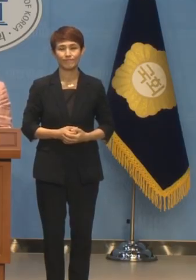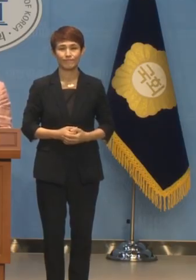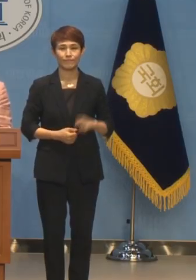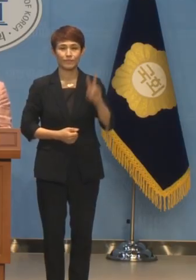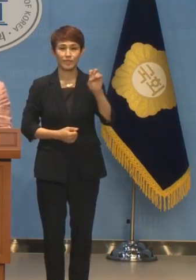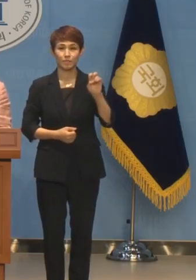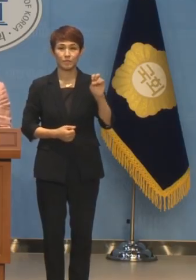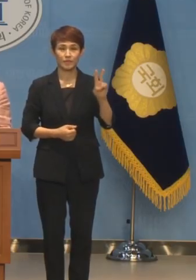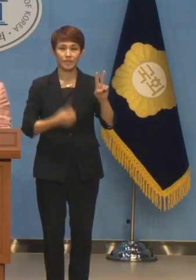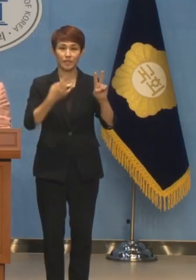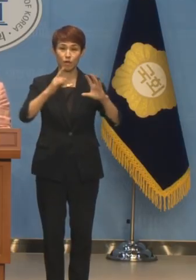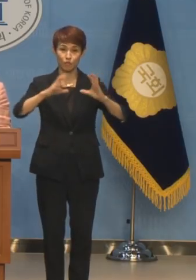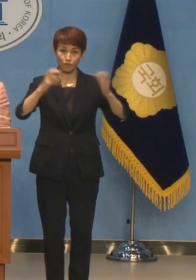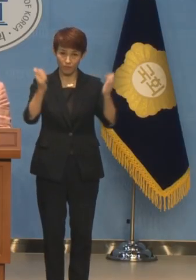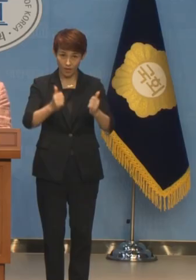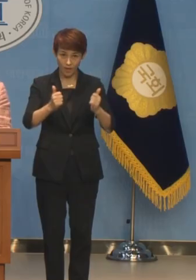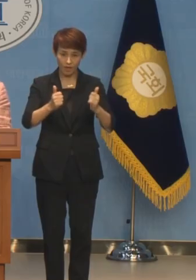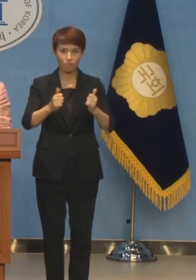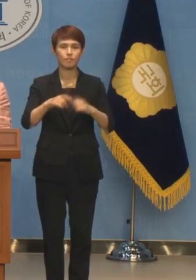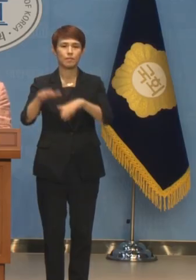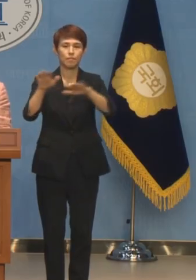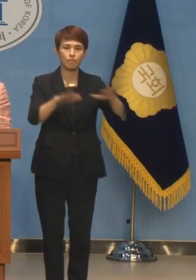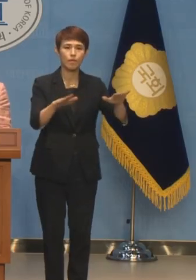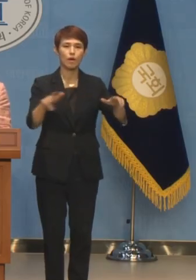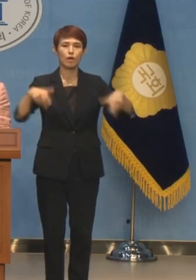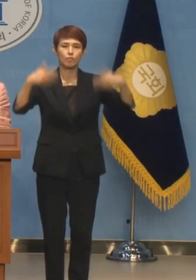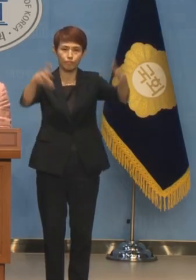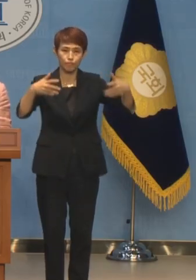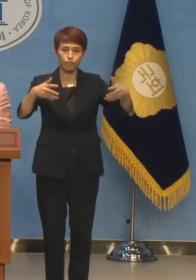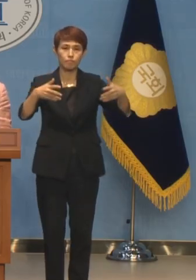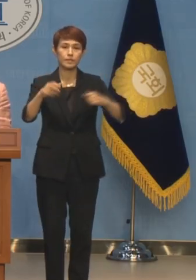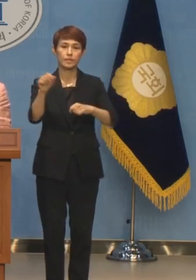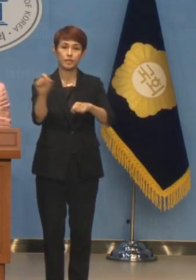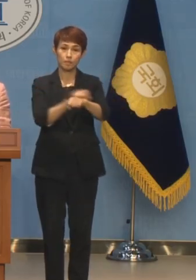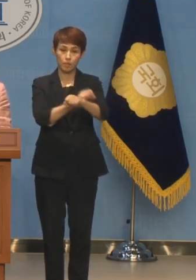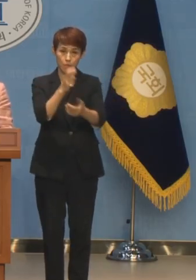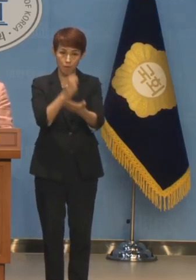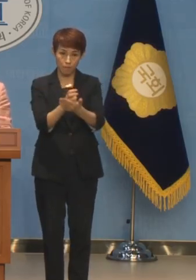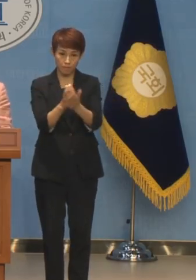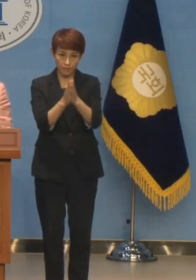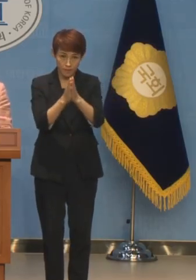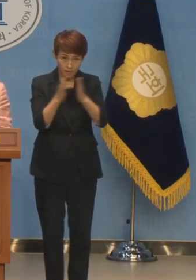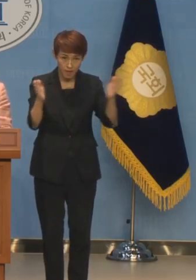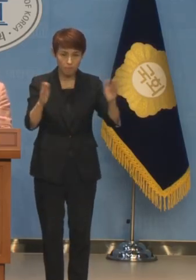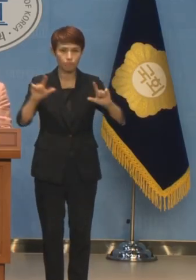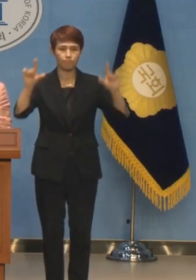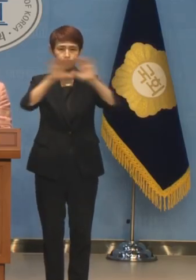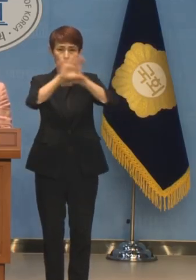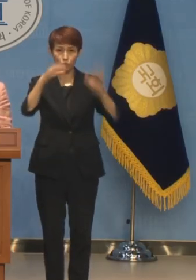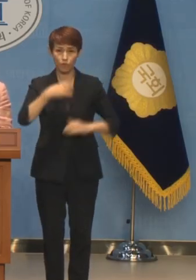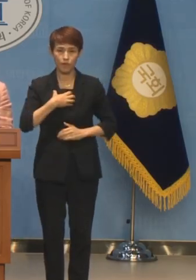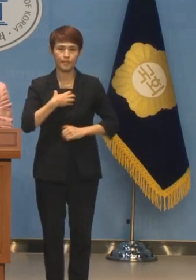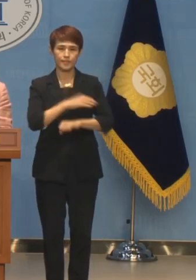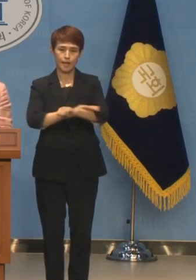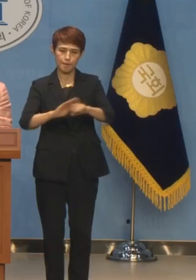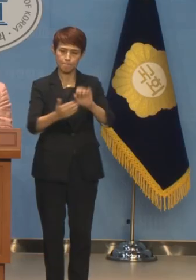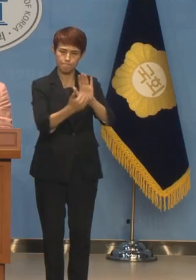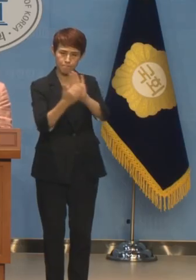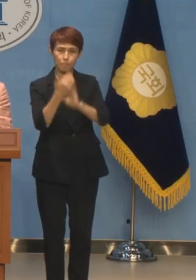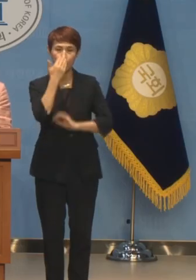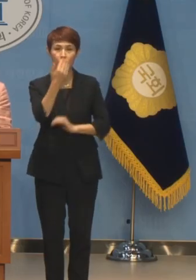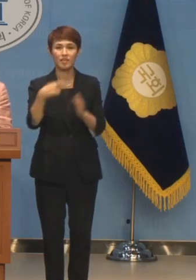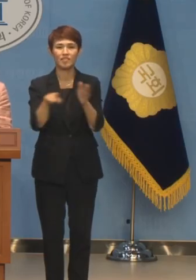22대 국회가 해상풍력특별법을 시작으로 기후위기에 적극적으로 대응할 수 있도록 저